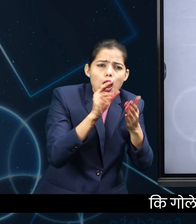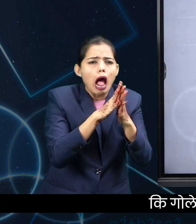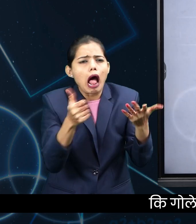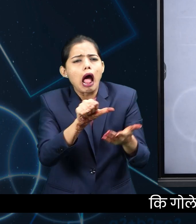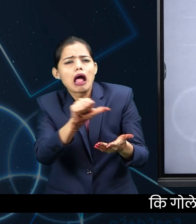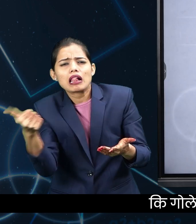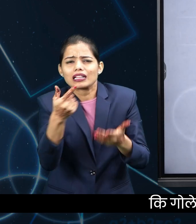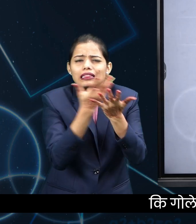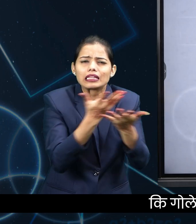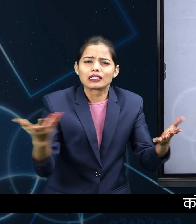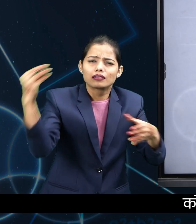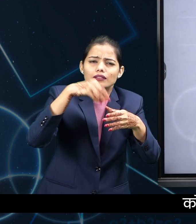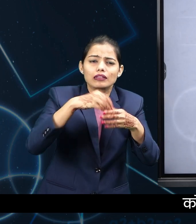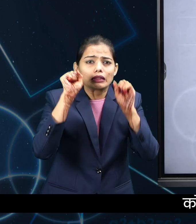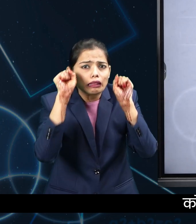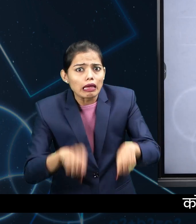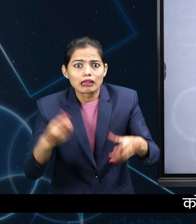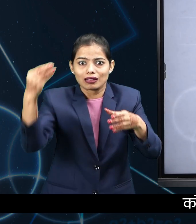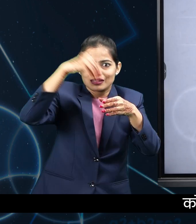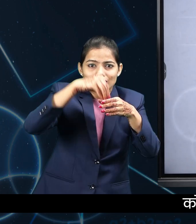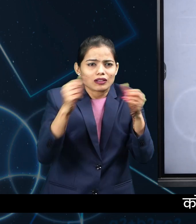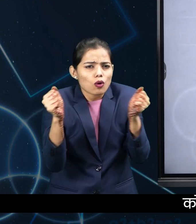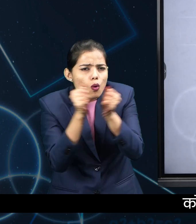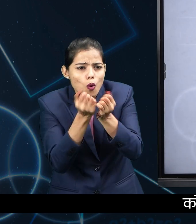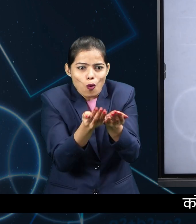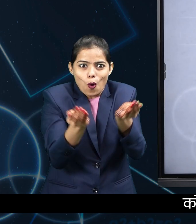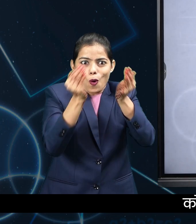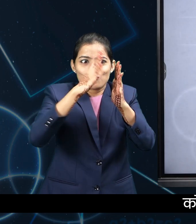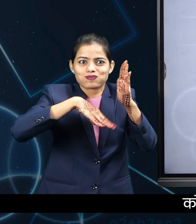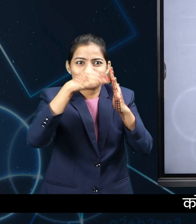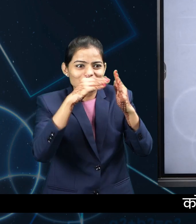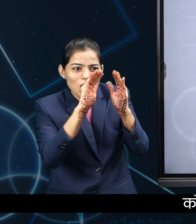कितना पानी था कोई अन्य सामग्री समा सकती है।